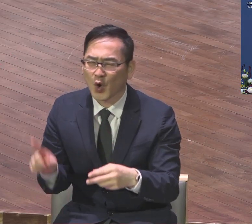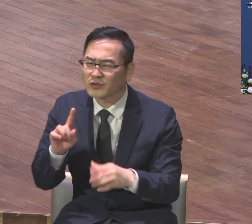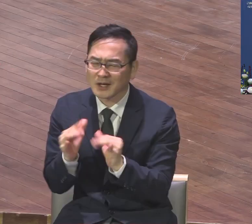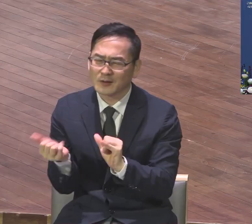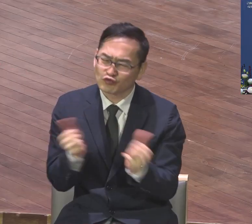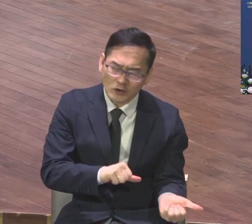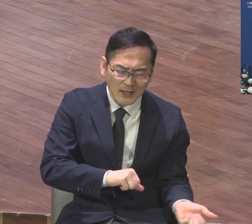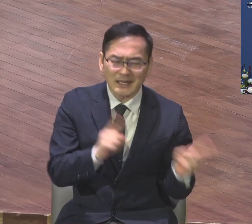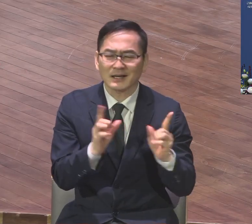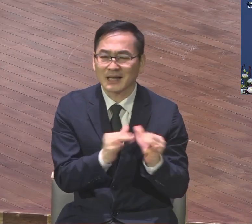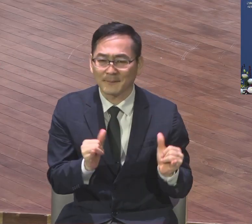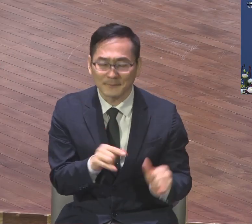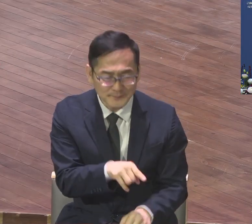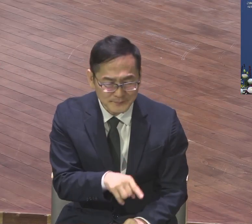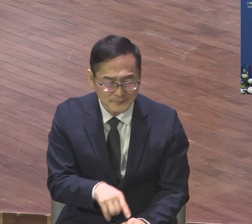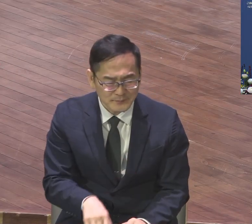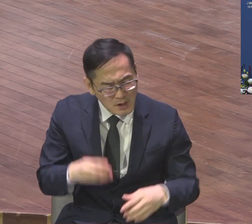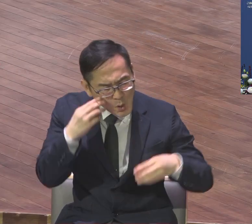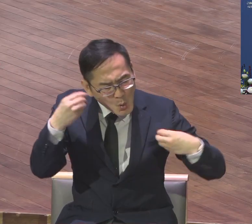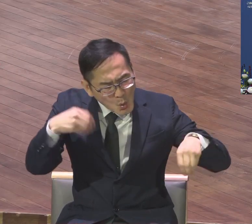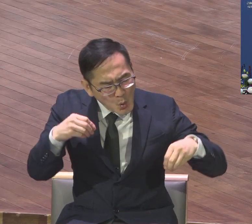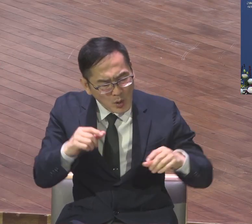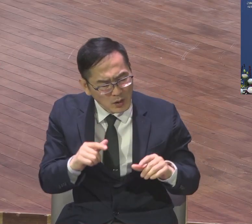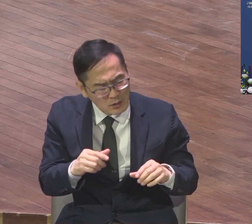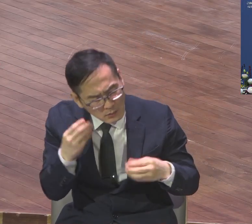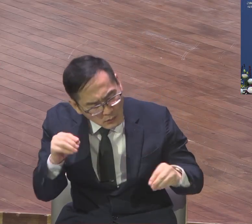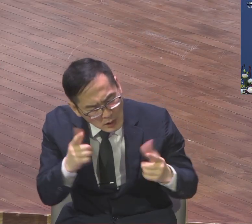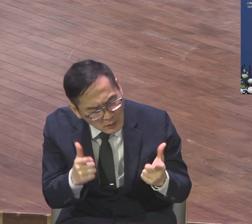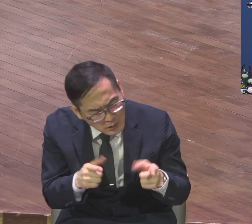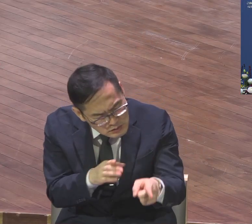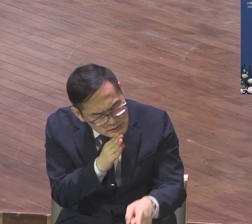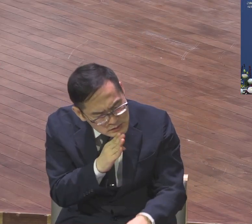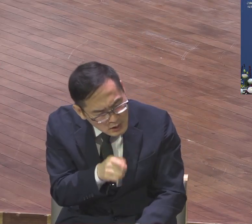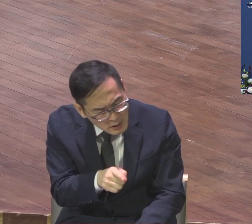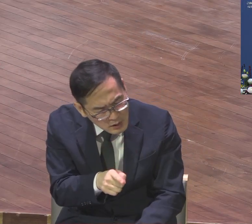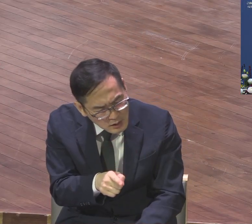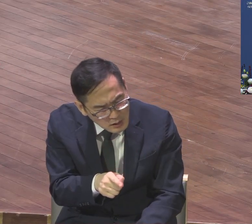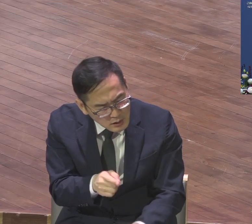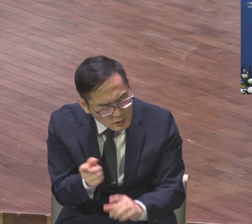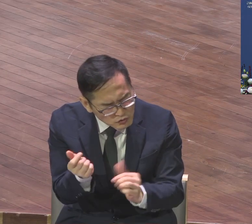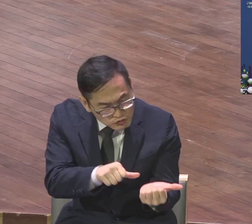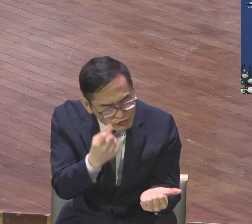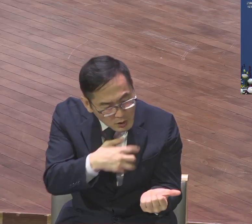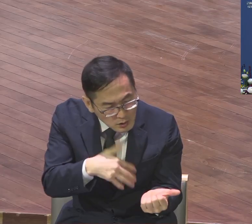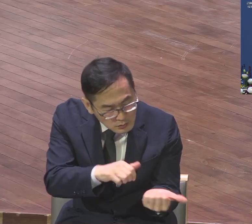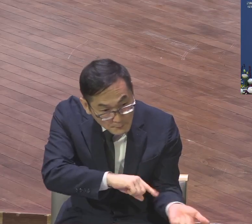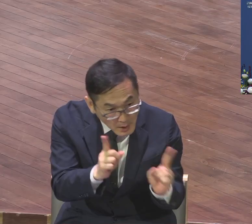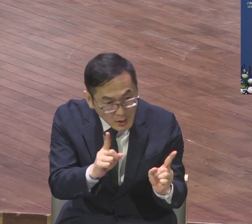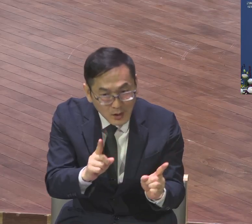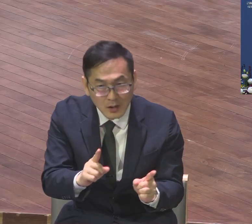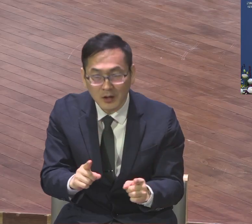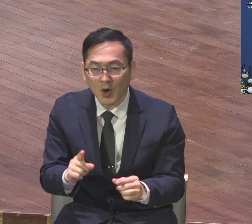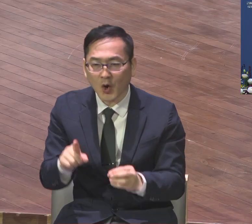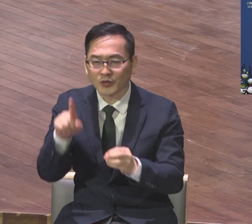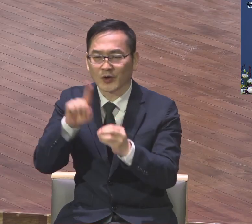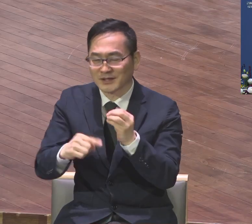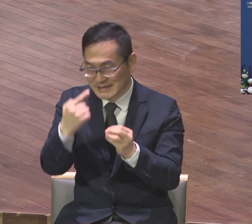사람들 실제적으로, 이거 뭐 쇼하는 것도 아니고 실제적으로 감정, 저 태국에서 스님이